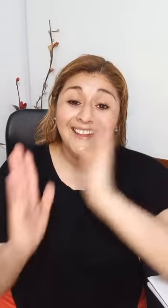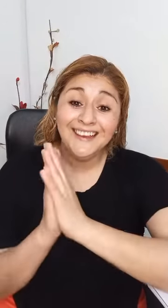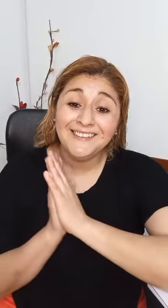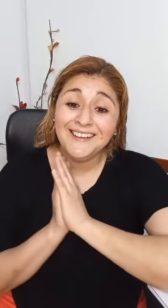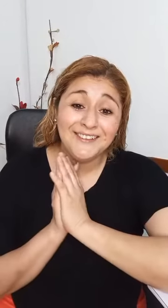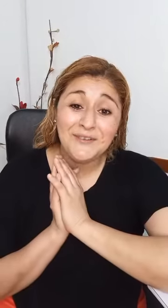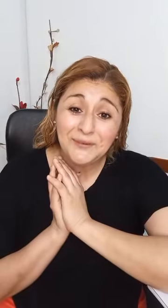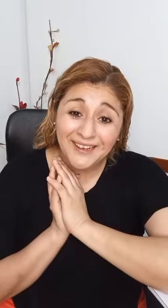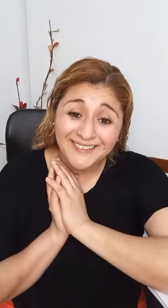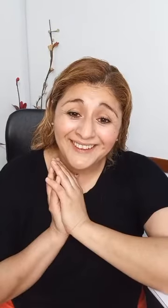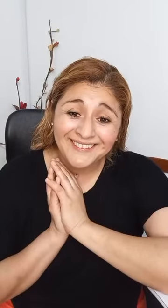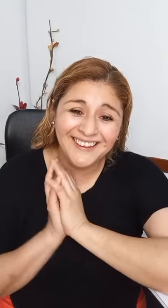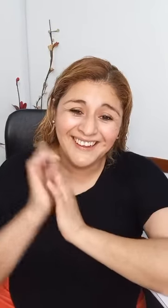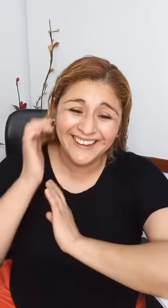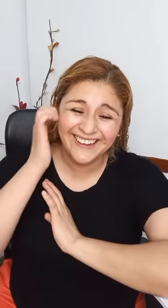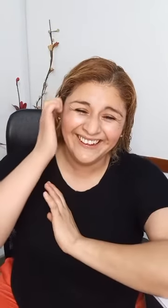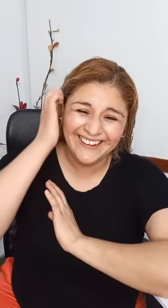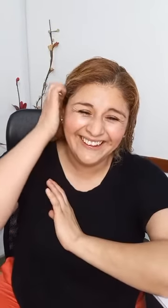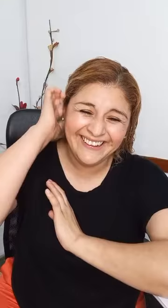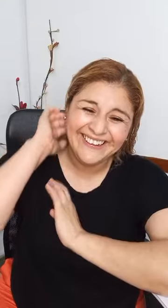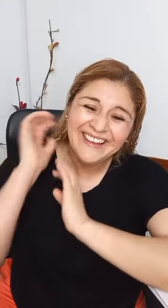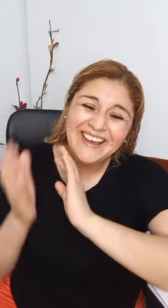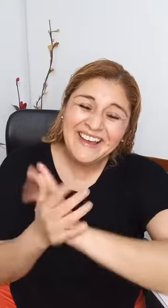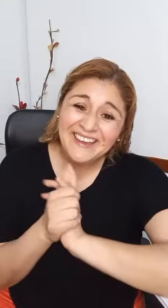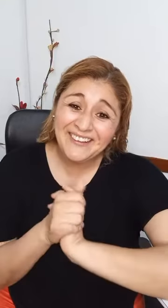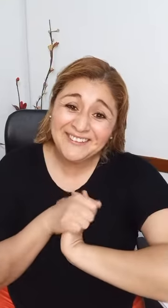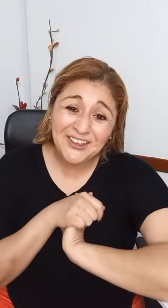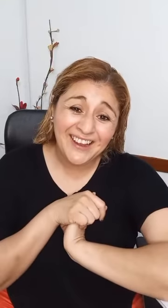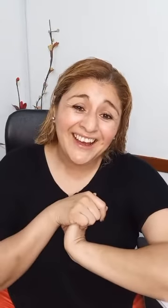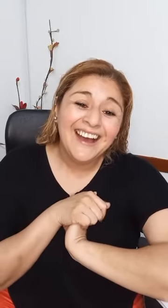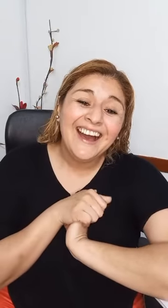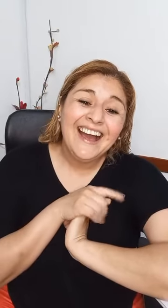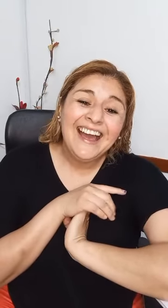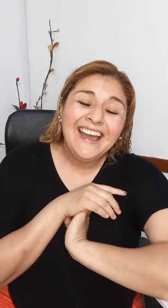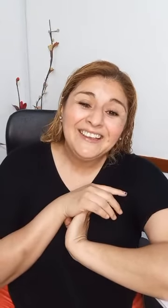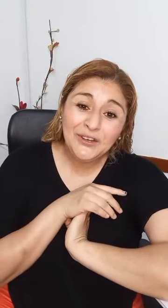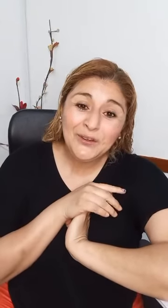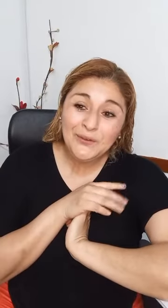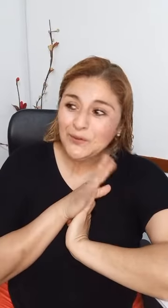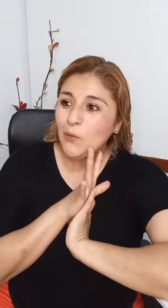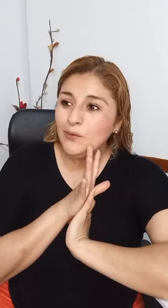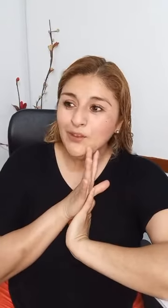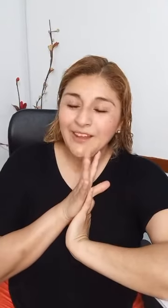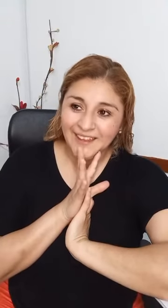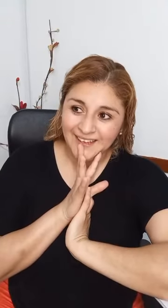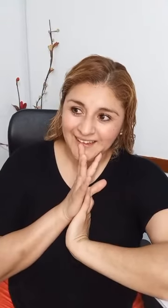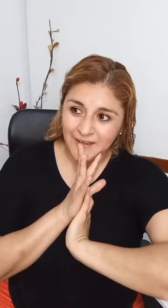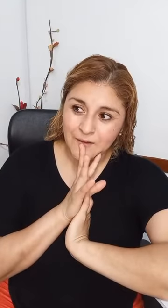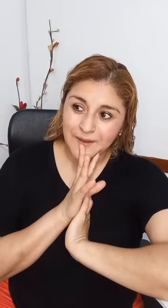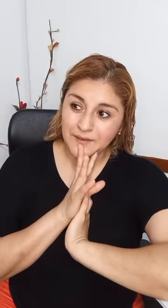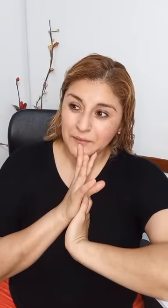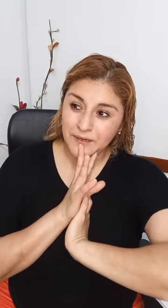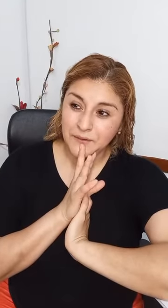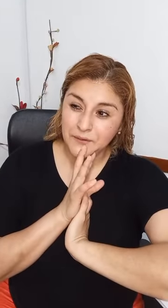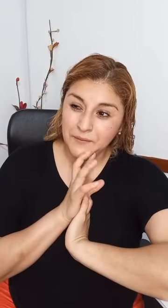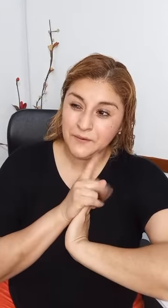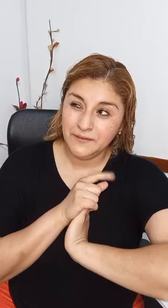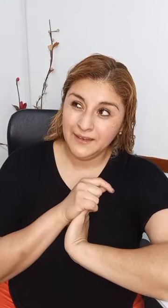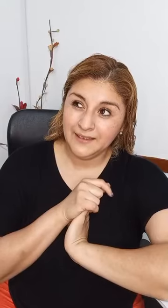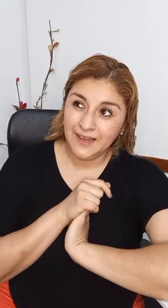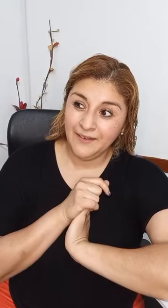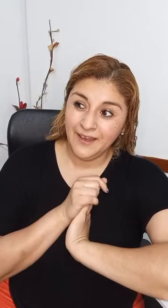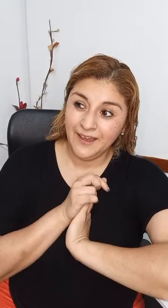Nati, gracias al señor no usa lentes. Qué bendición mea. Yo los uso desde que tengo más o menos